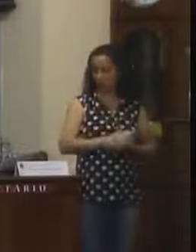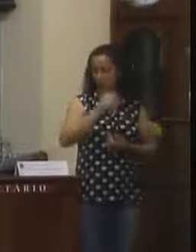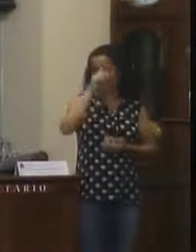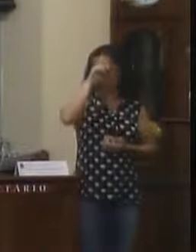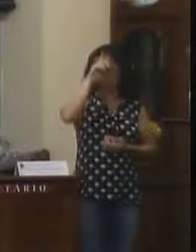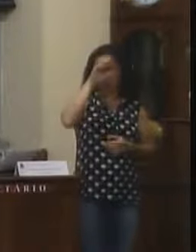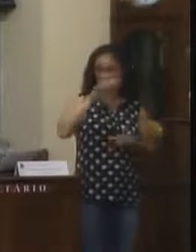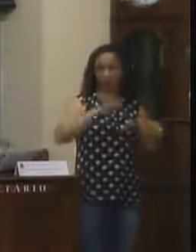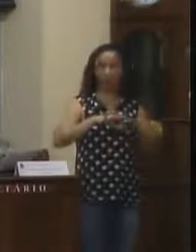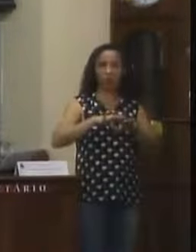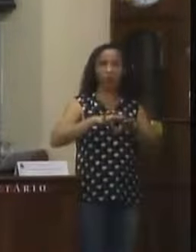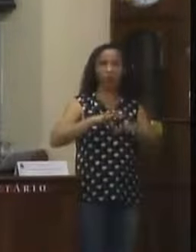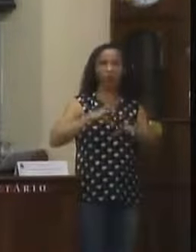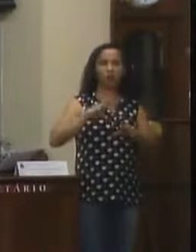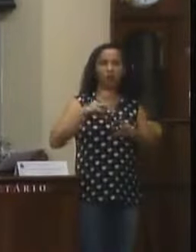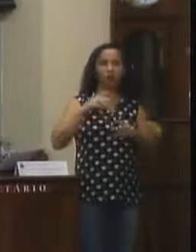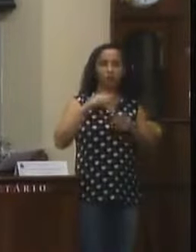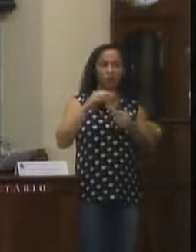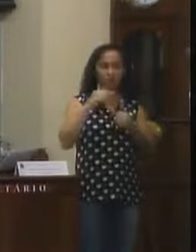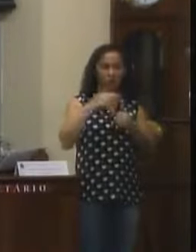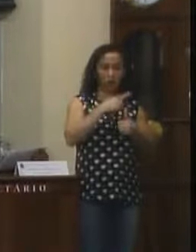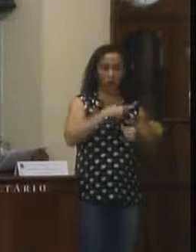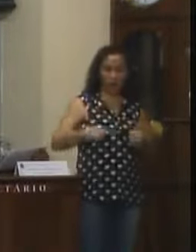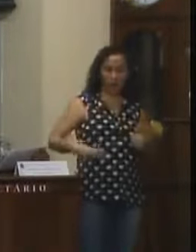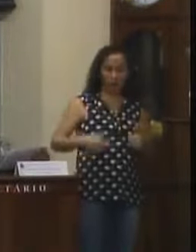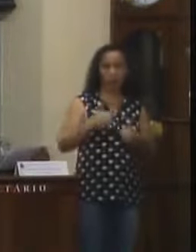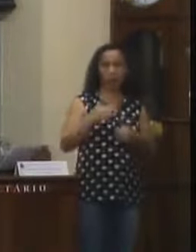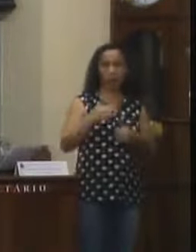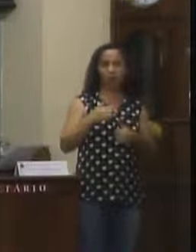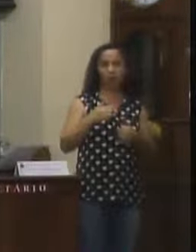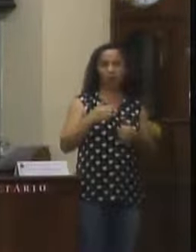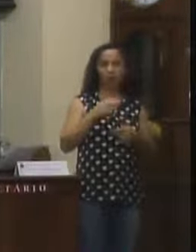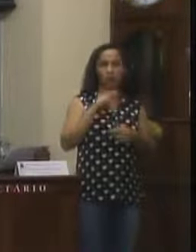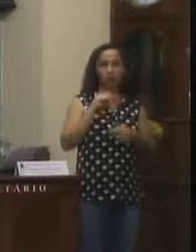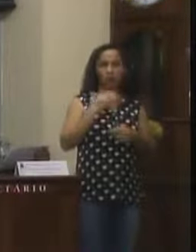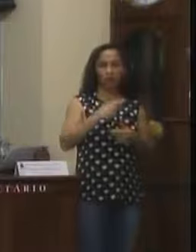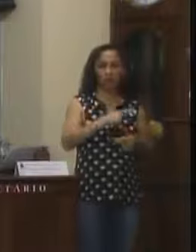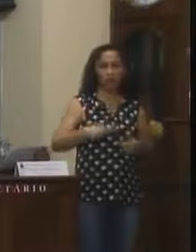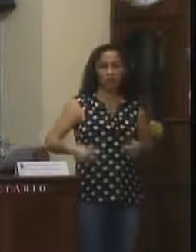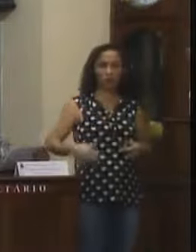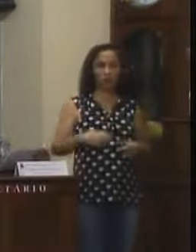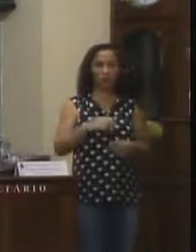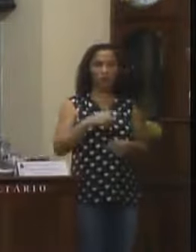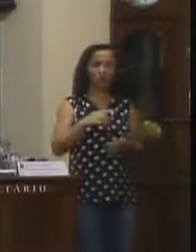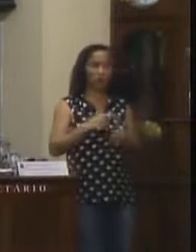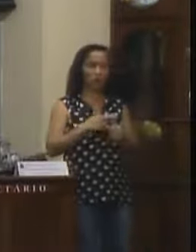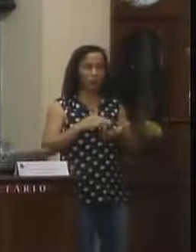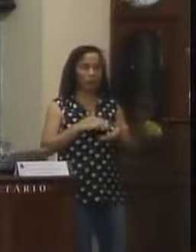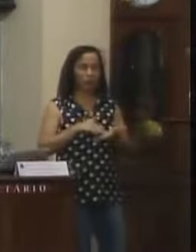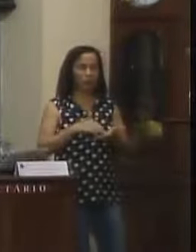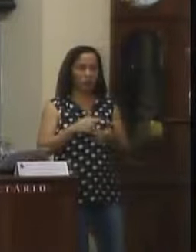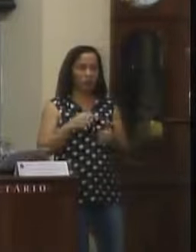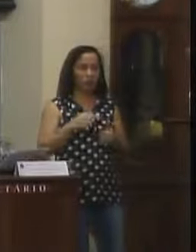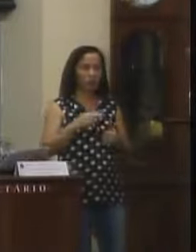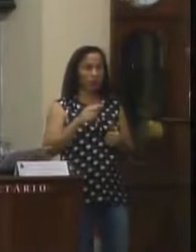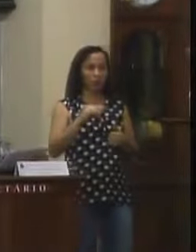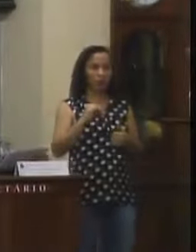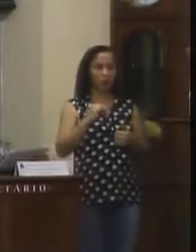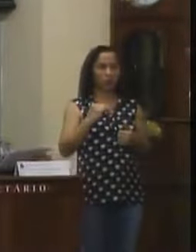mesa diretora da Câmara Municipal de Valença, relator do vereador David Nogueira. Altera o anexo 5 da Lei Complementar